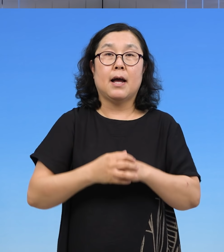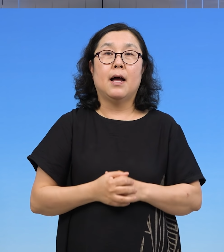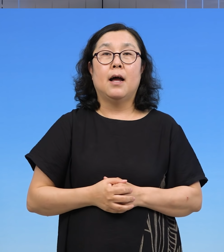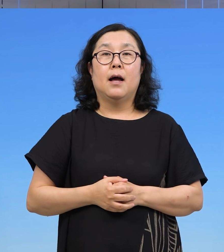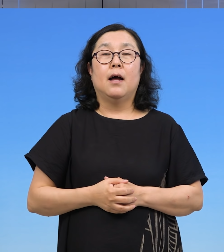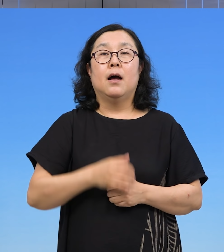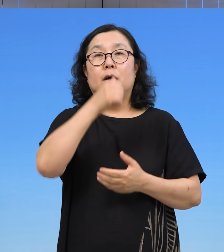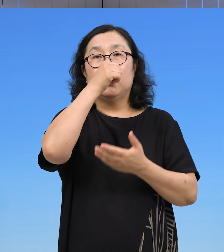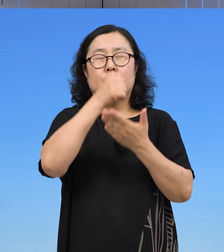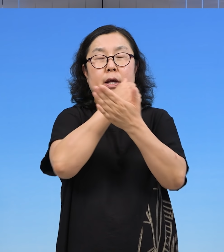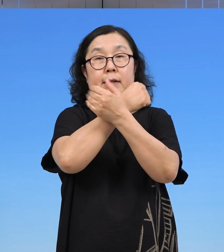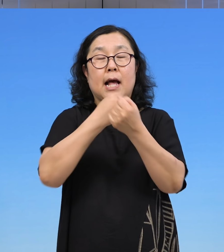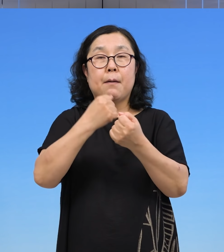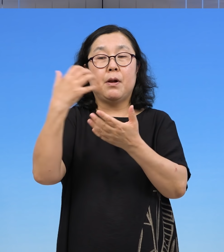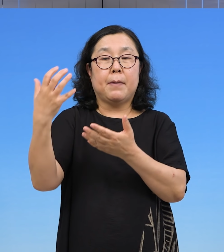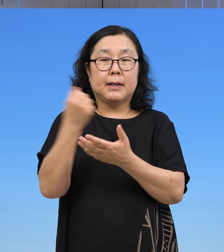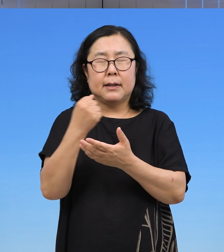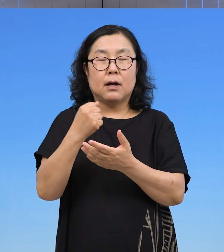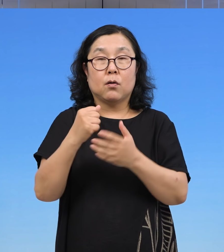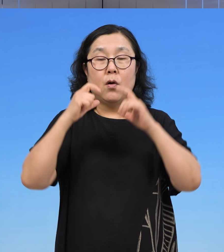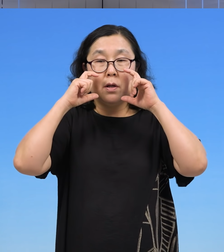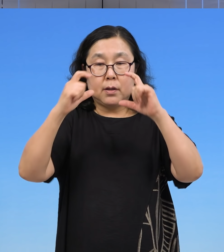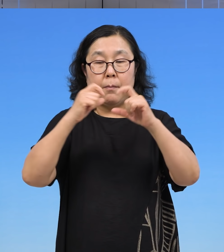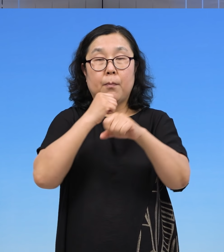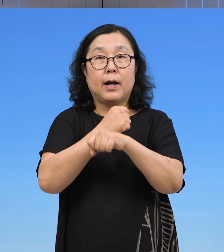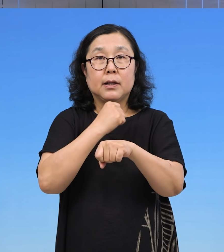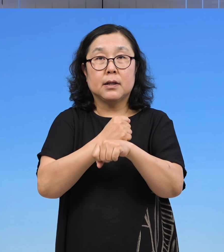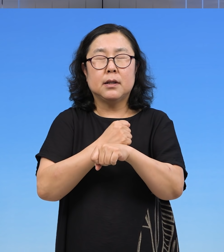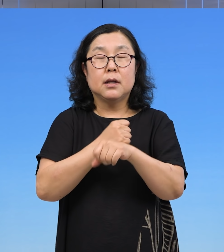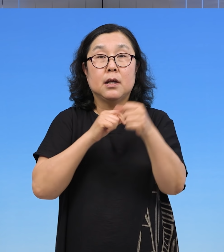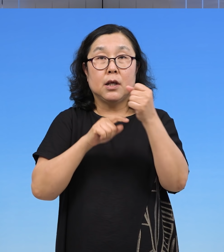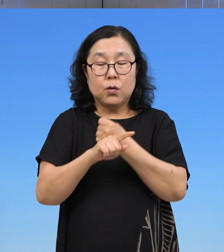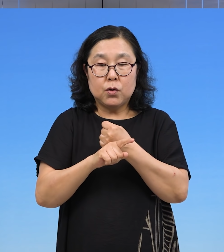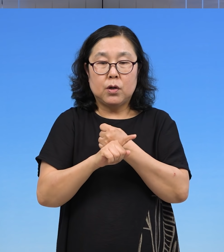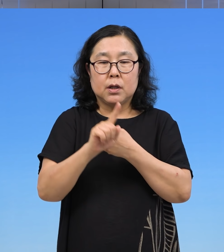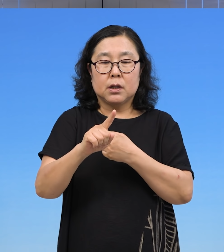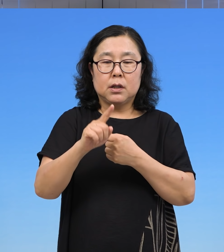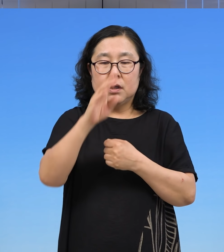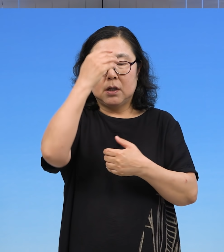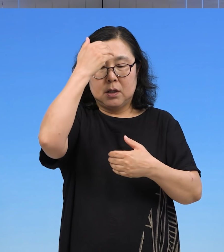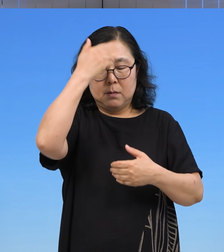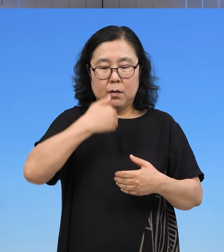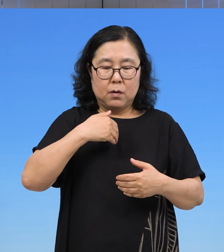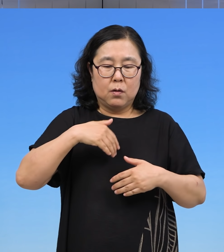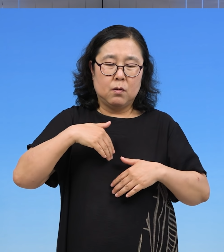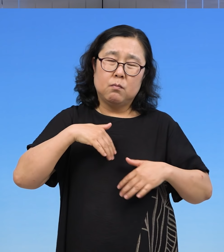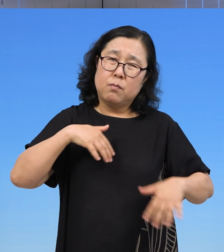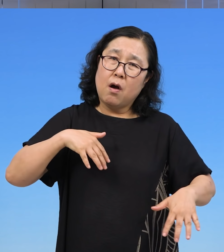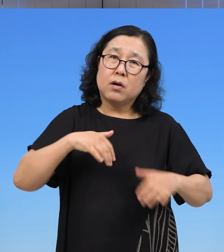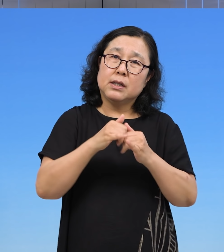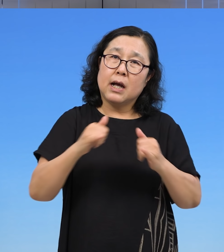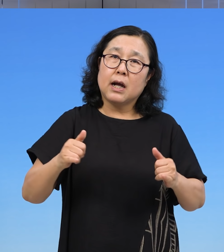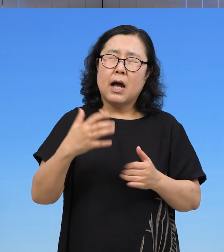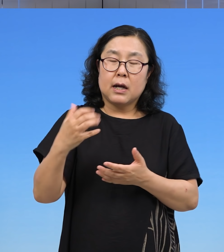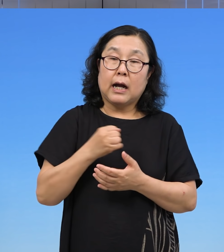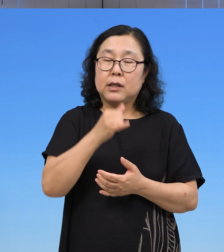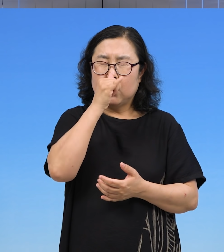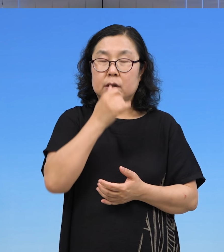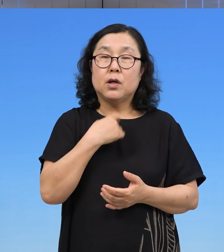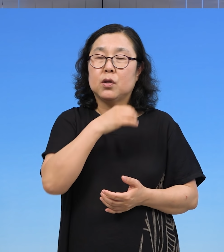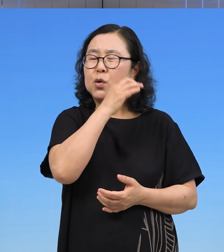그거는요 그 중풍병자가 갖고 있던 이 수치심의 문제를 치유하기 위한 주님의 배려하심이